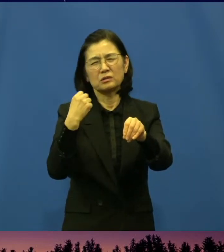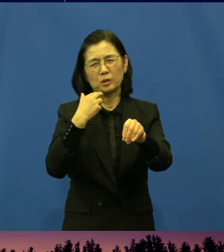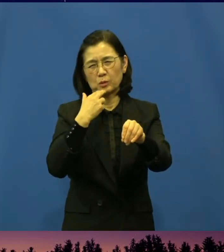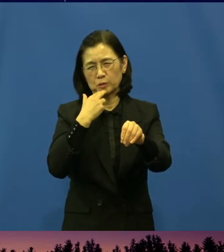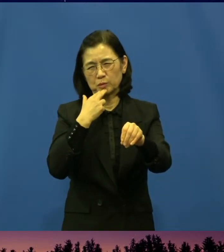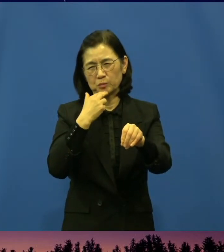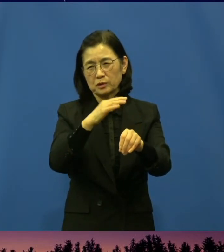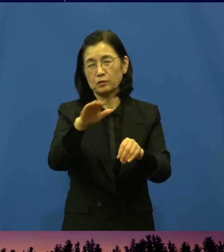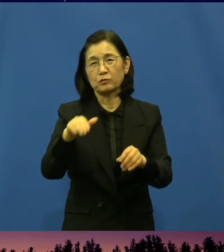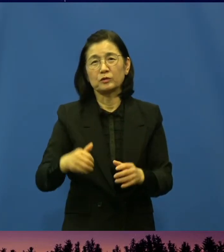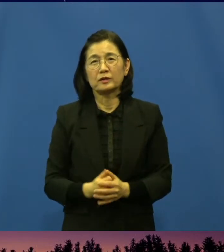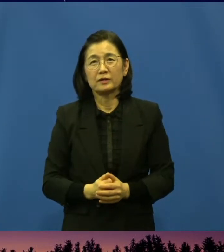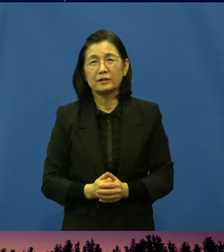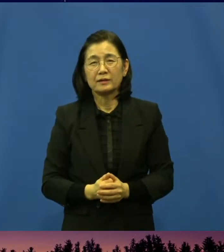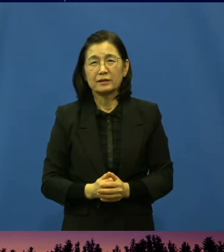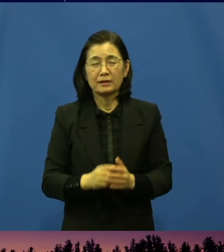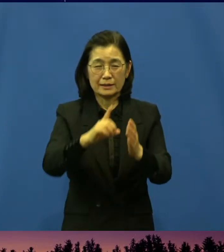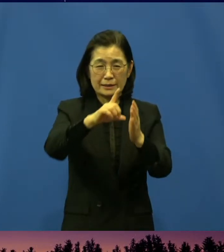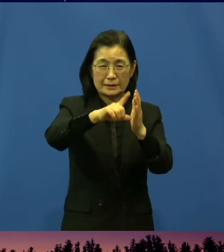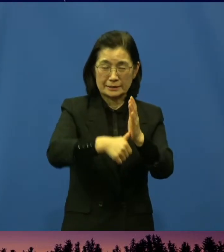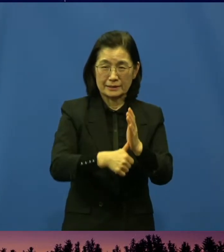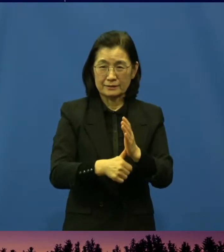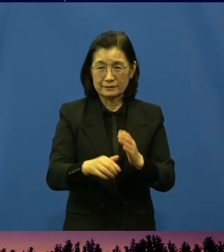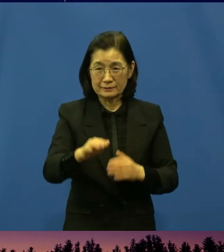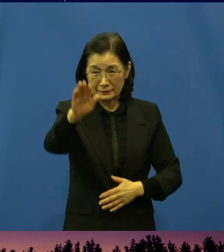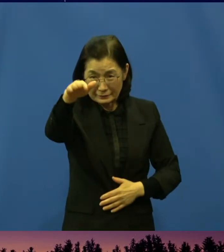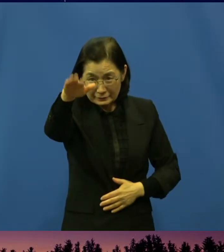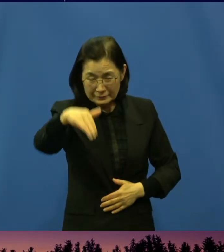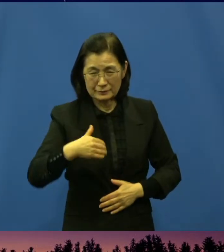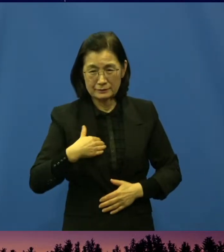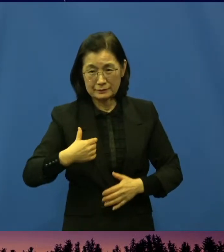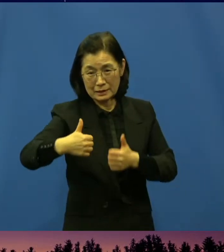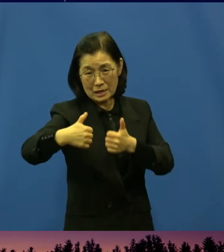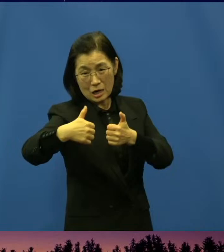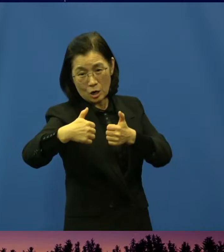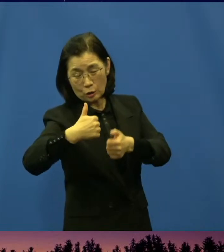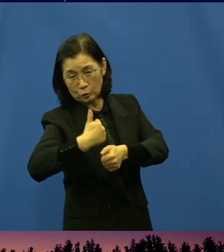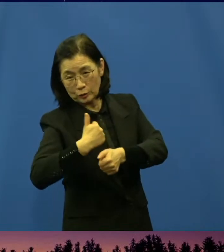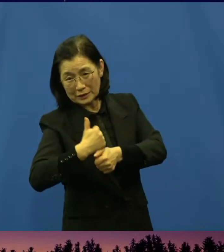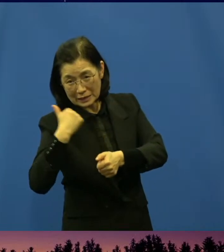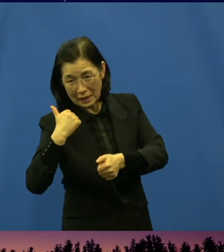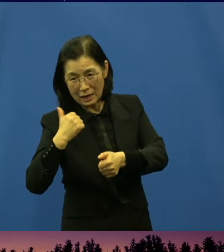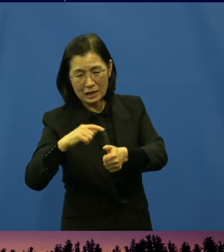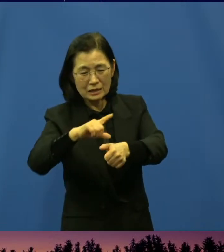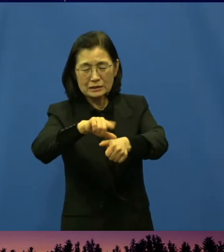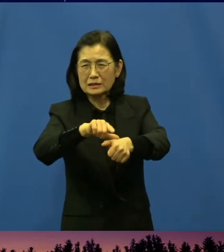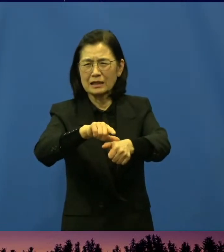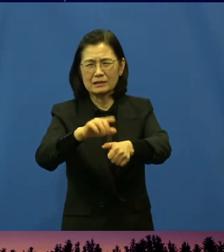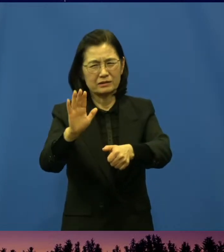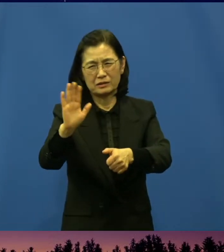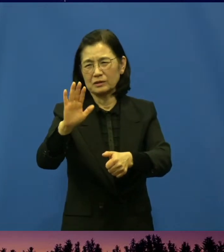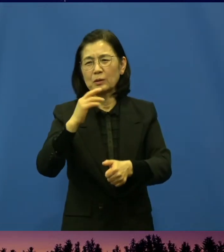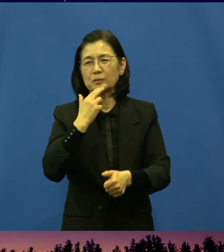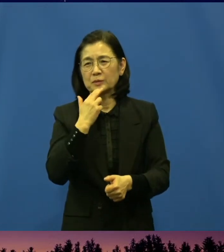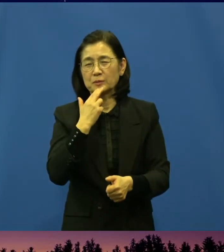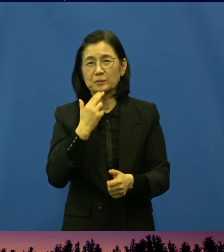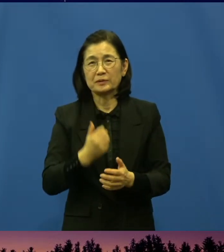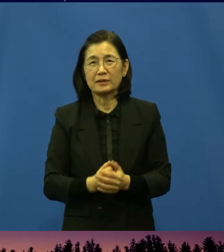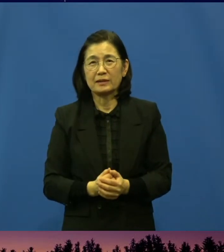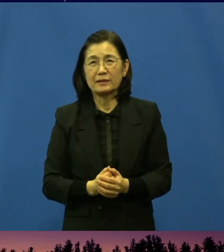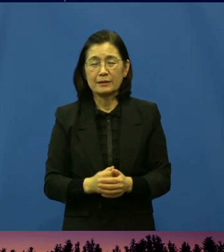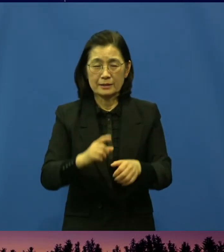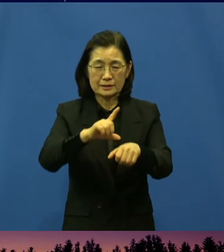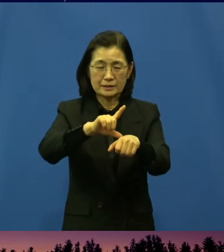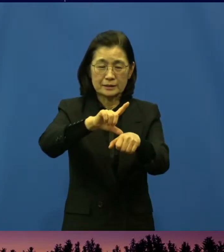시간은 우리와 의논하고 흐르는 게 아닙니다. 오늘 요 좀만 돌다가 끝날게 이러지 않아요. 계속 거는